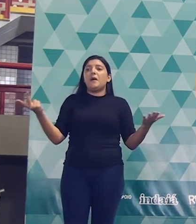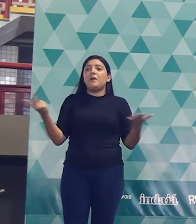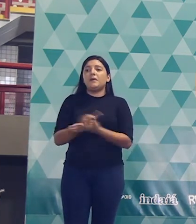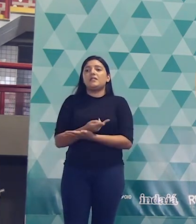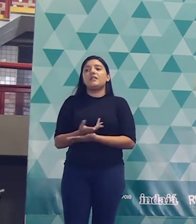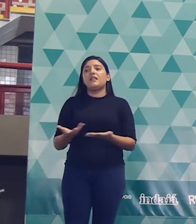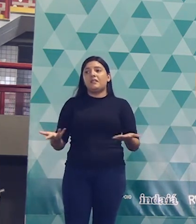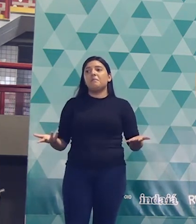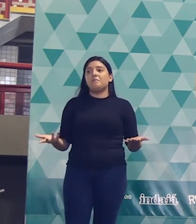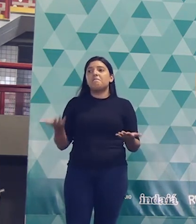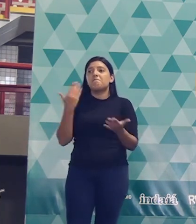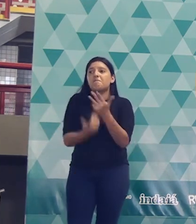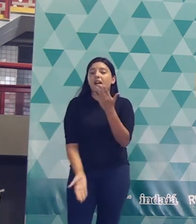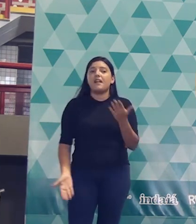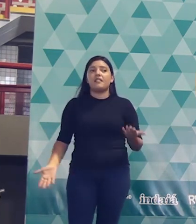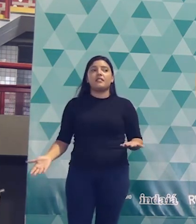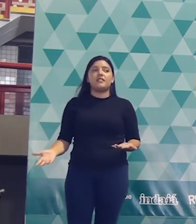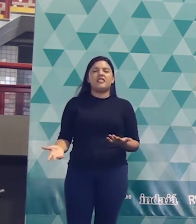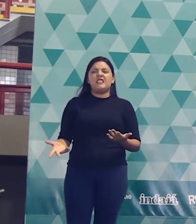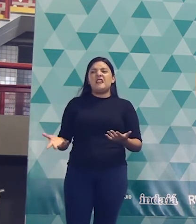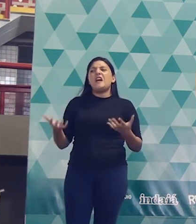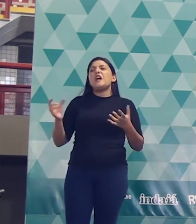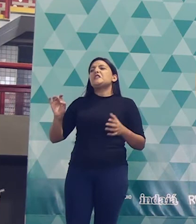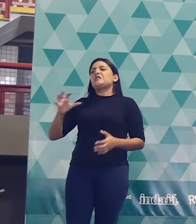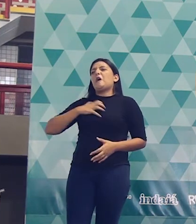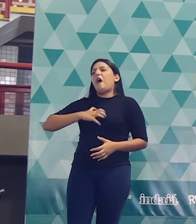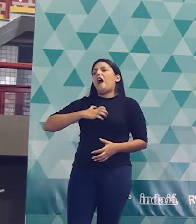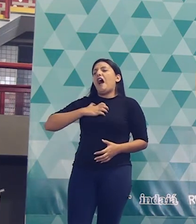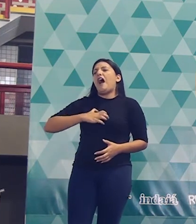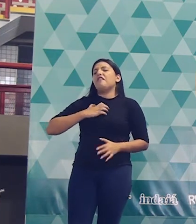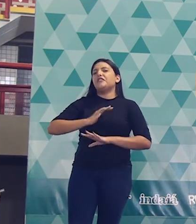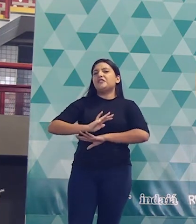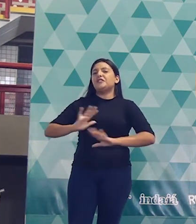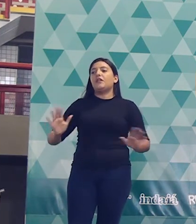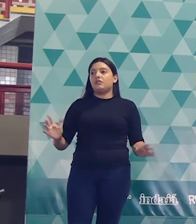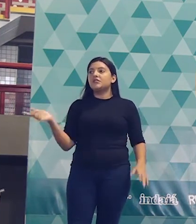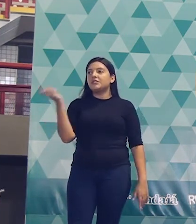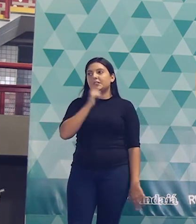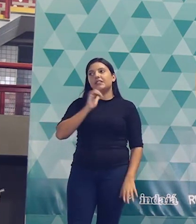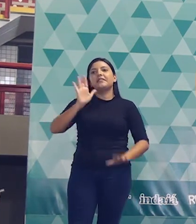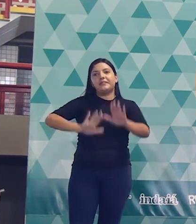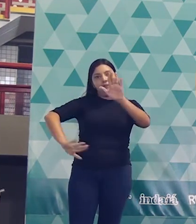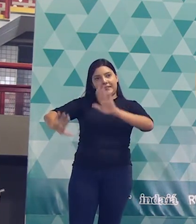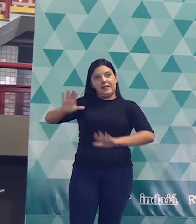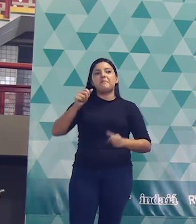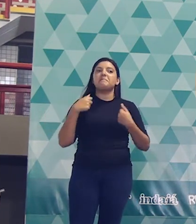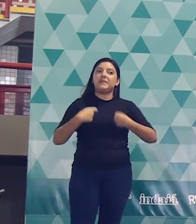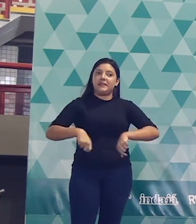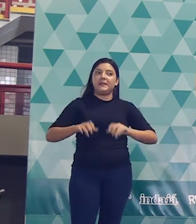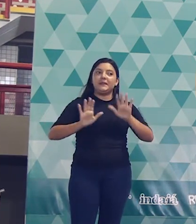que você quis, viu? Né? Não, eu queria só fazer raiva mesmo, né? Conseguiu, cuidado, viu?